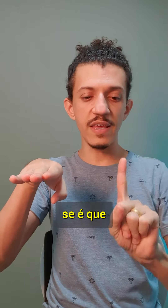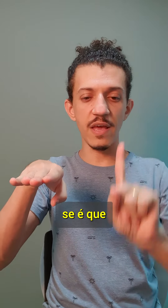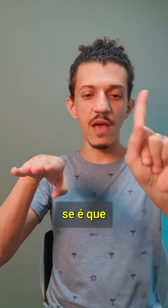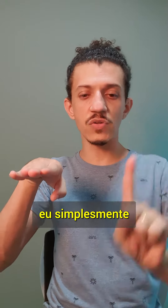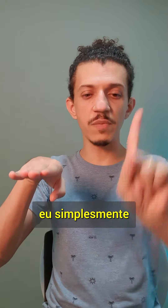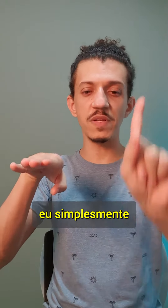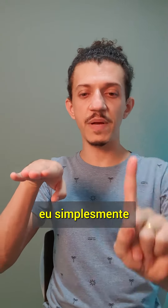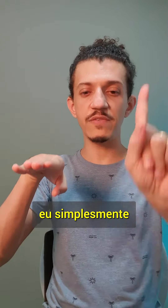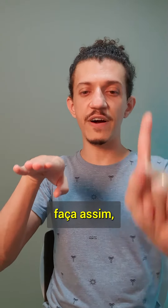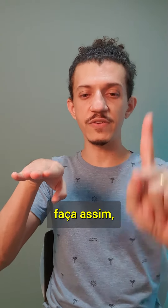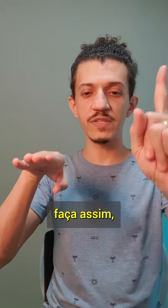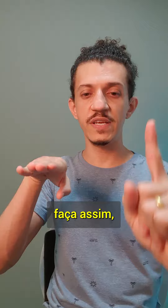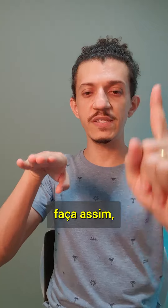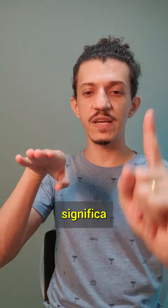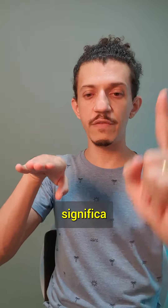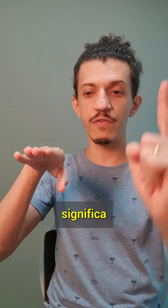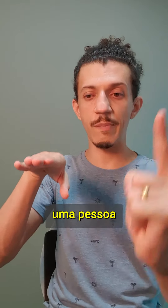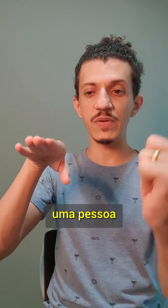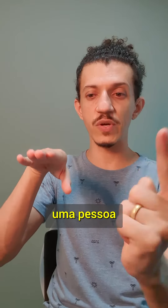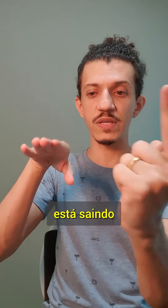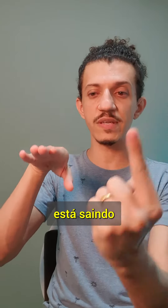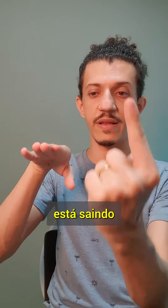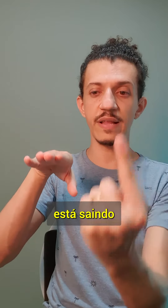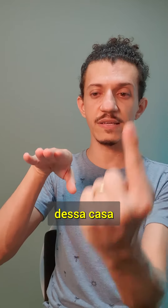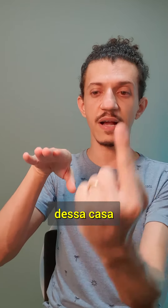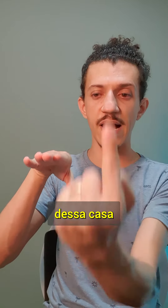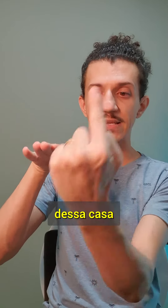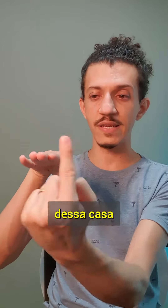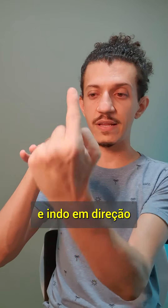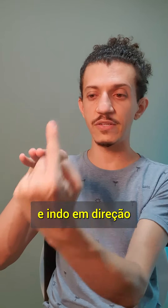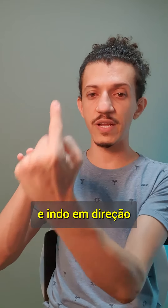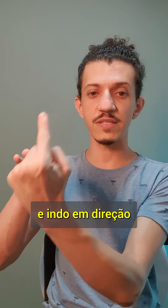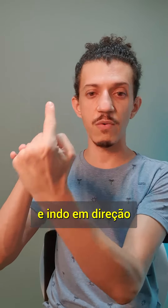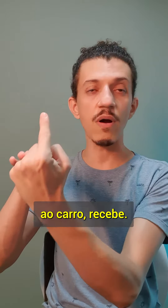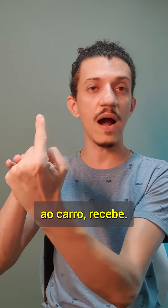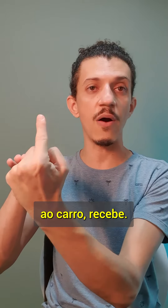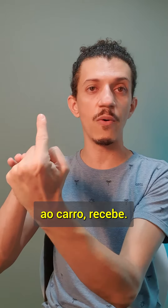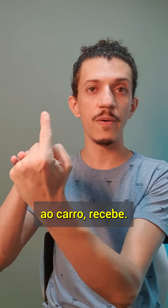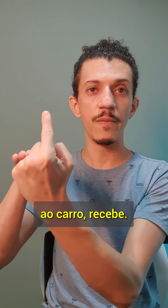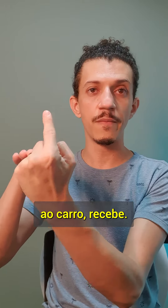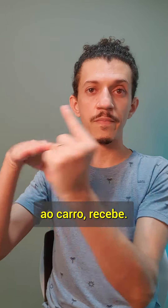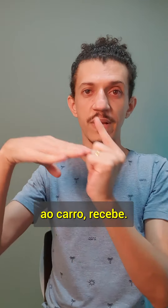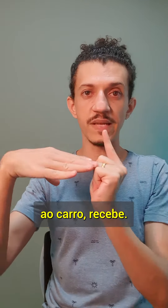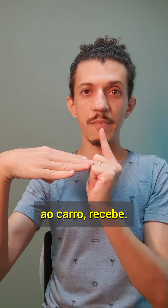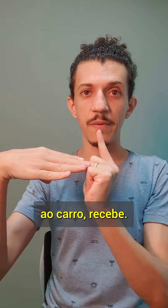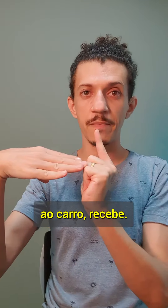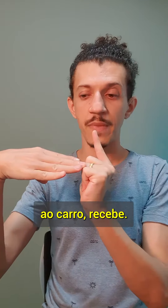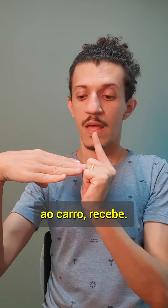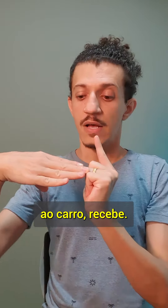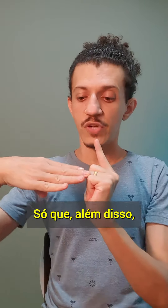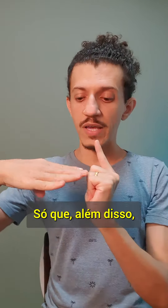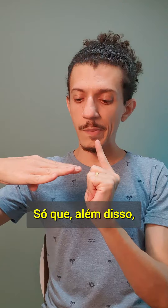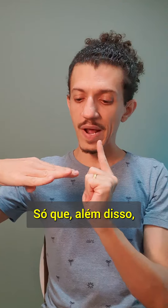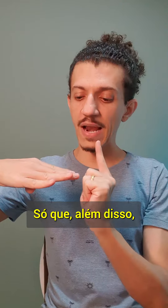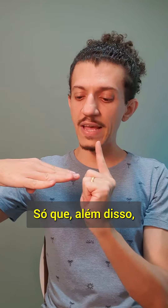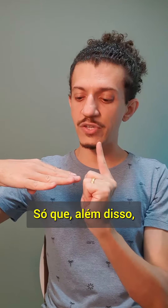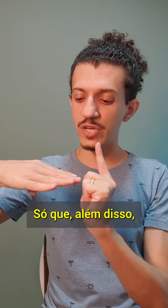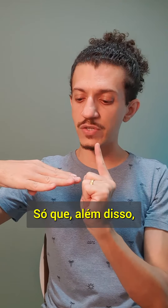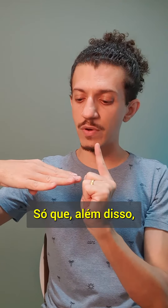eu simplesmente faço assim, significa que uma pessoa está saindo dessa casa e indo em direção ao carro. Percebe? Só que, para além disso,